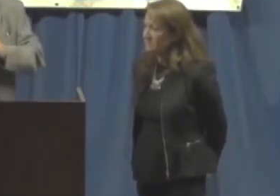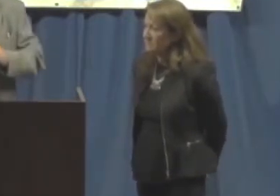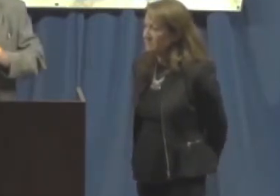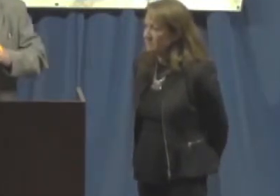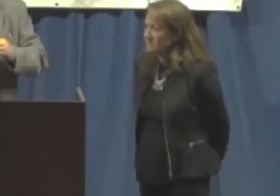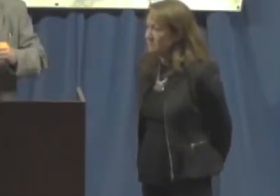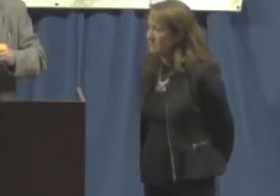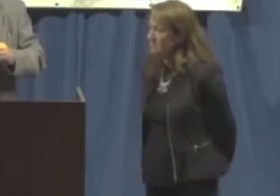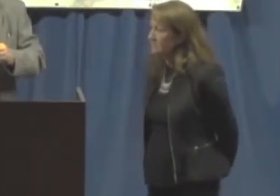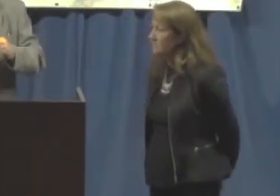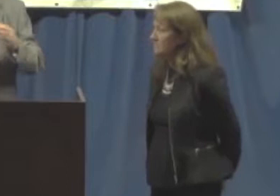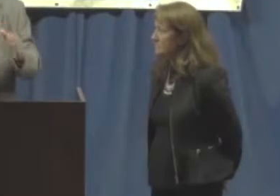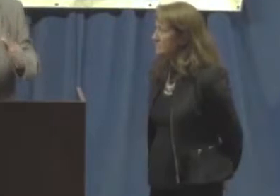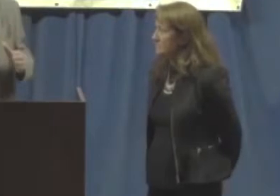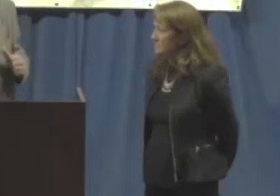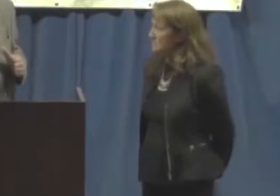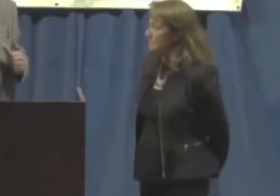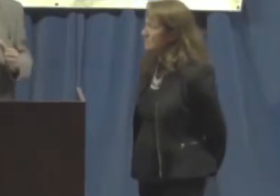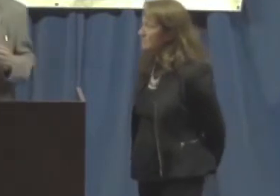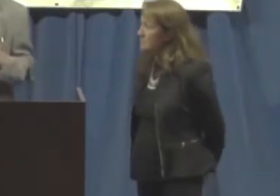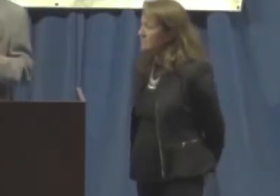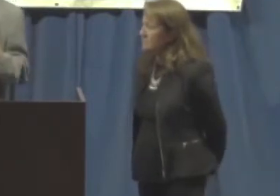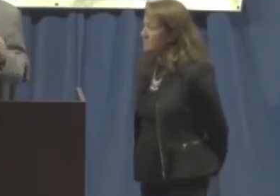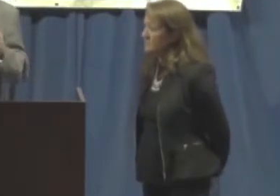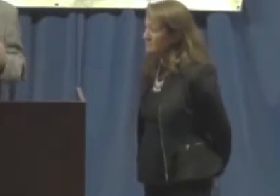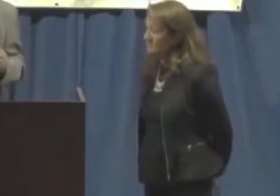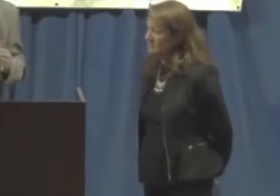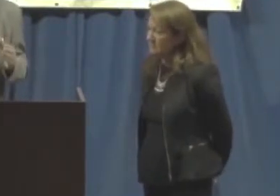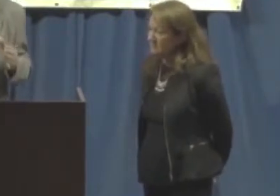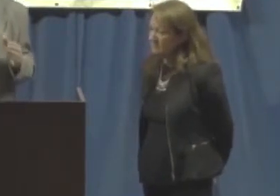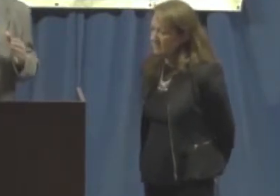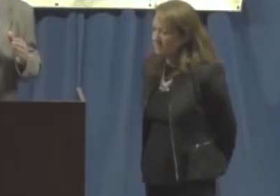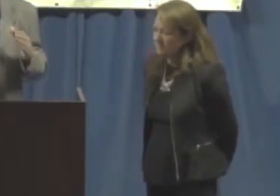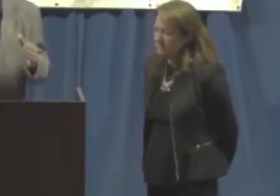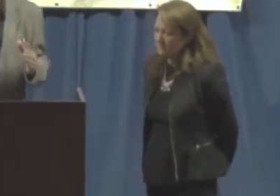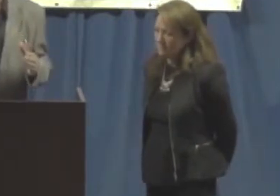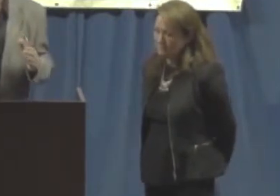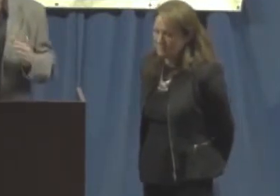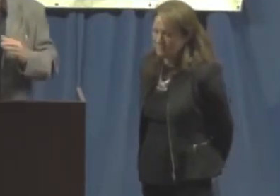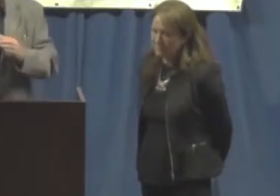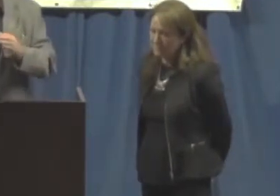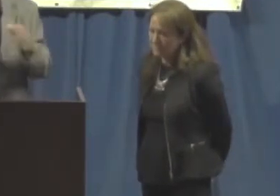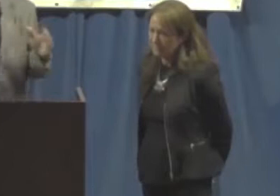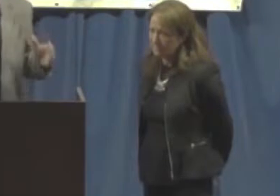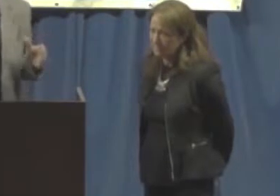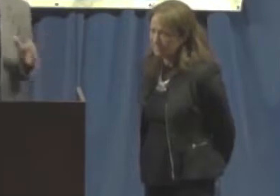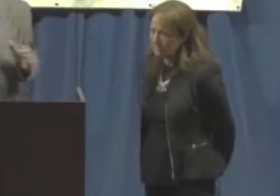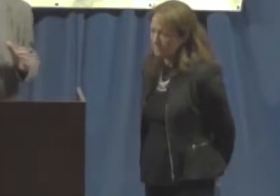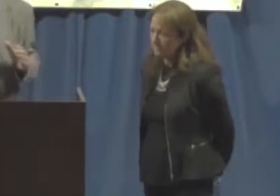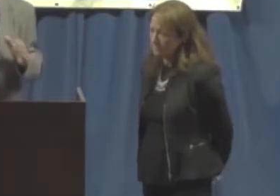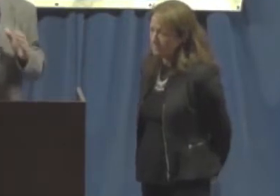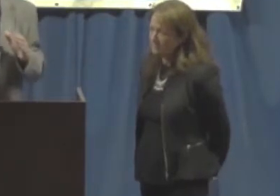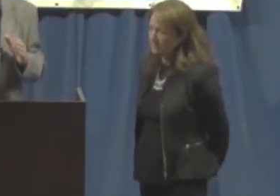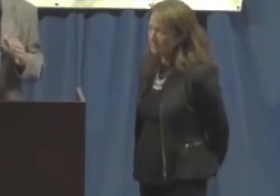quedar obsoleto todo lo que la capacidad intelectual la capacidad técnica que tenemos para esa actividad va a destruirse